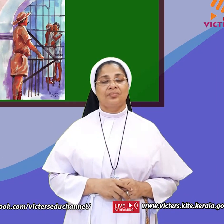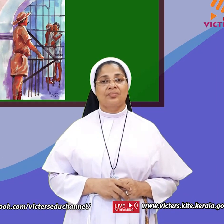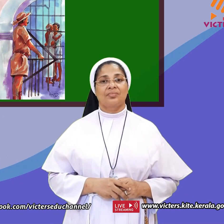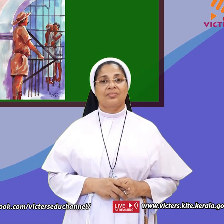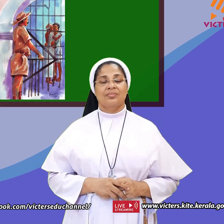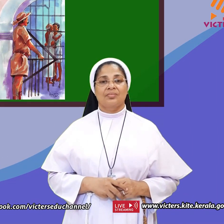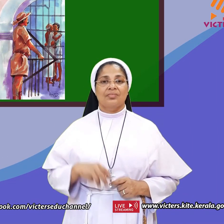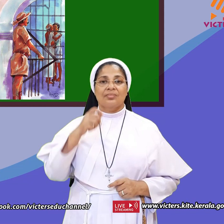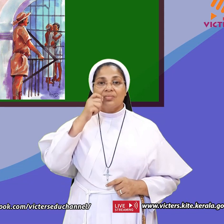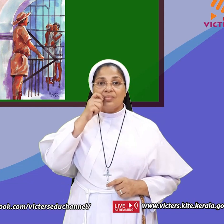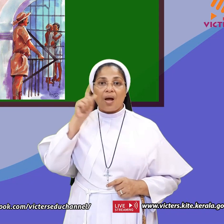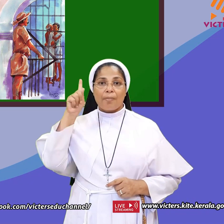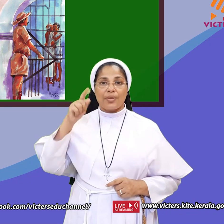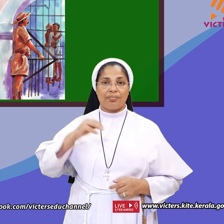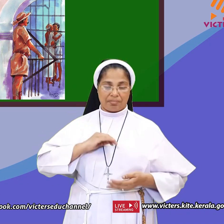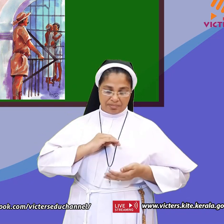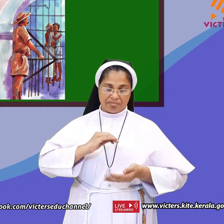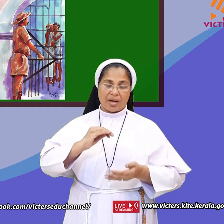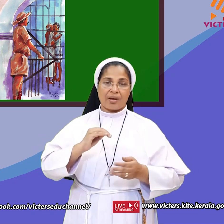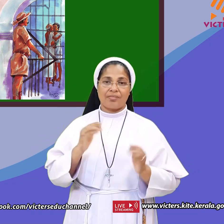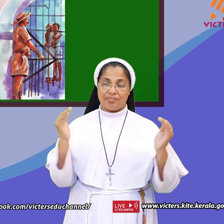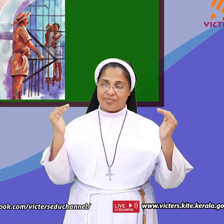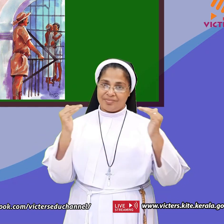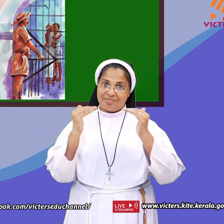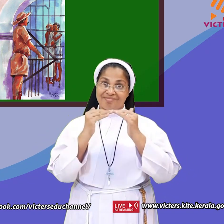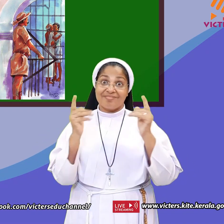വെള്ളായിയപ്പനും മകനും കണ്ടുമുട്ടുന്ന ചിത്രമാണ്.